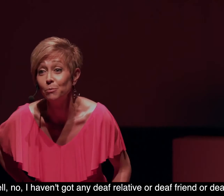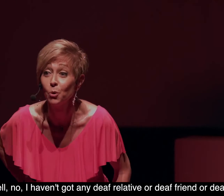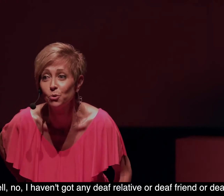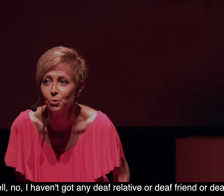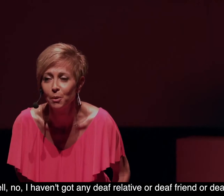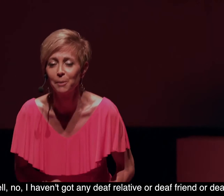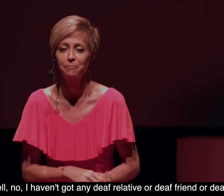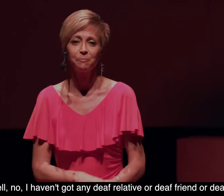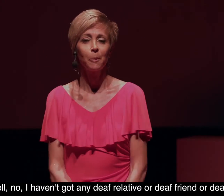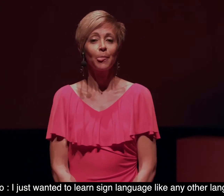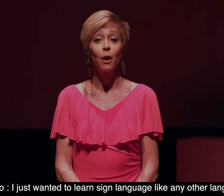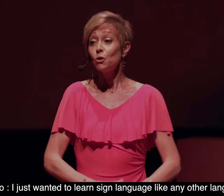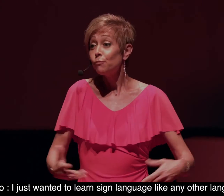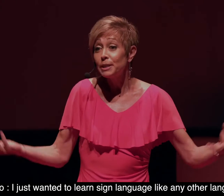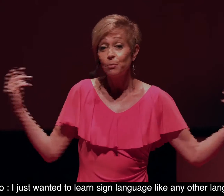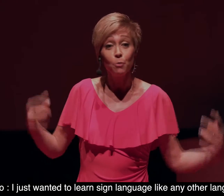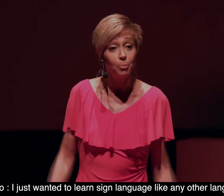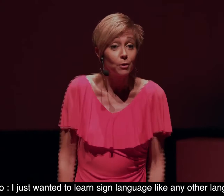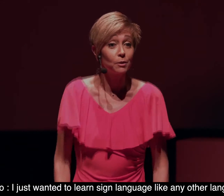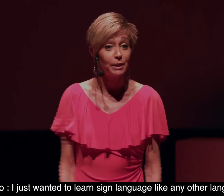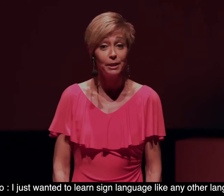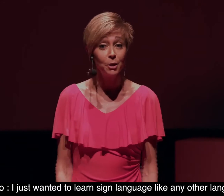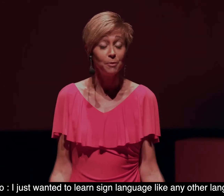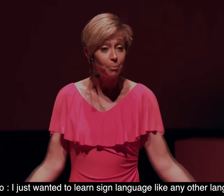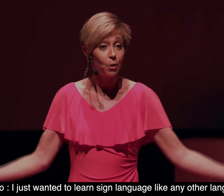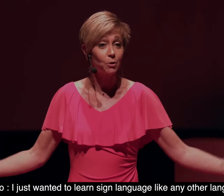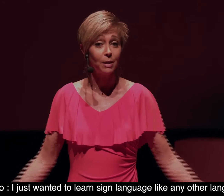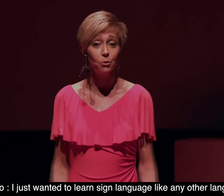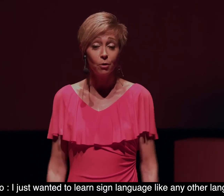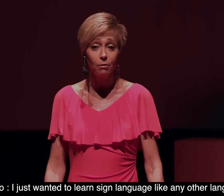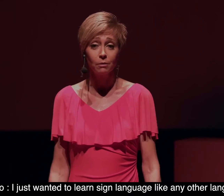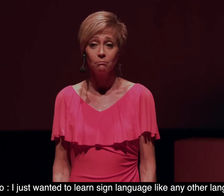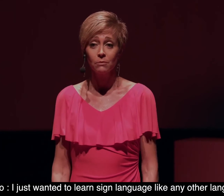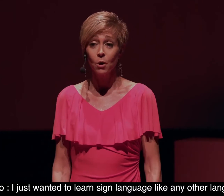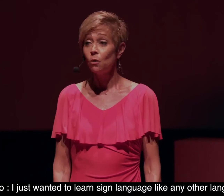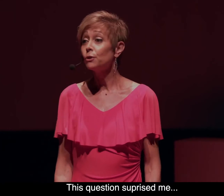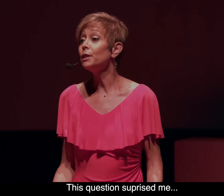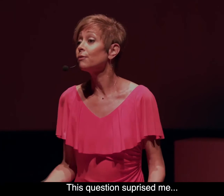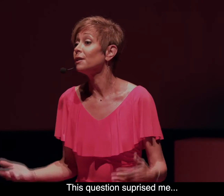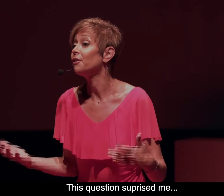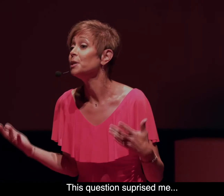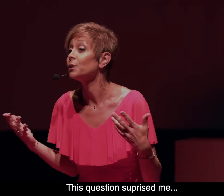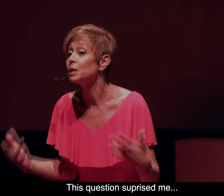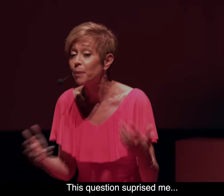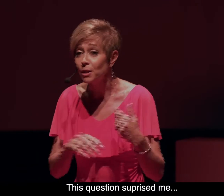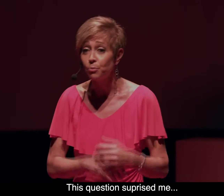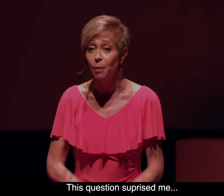d'amoureux sourd. Je voulais simplement apprendre la langue des signes comme n'importe quelle autre langue. Faut-il avoir de la famille en Espagne pour